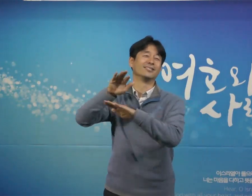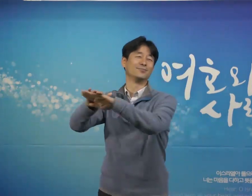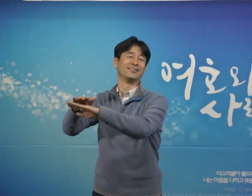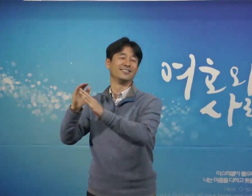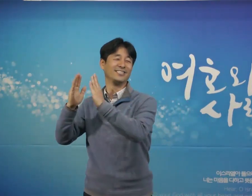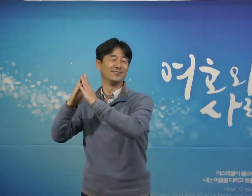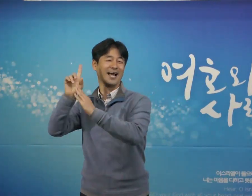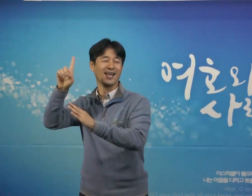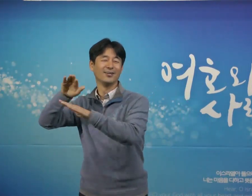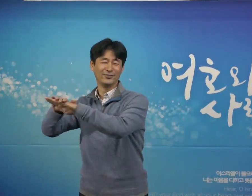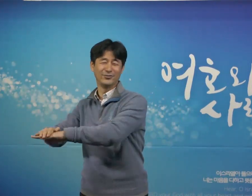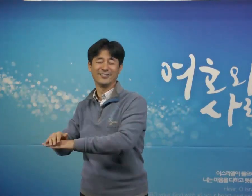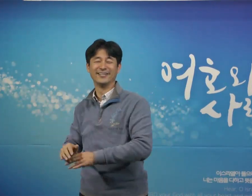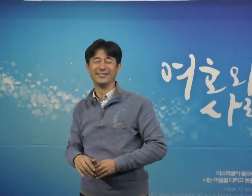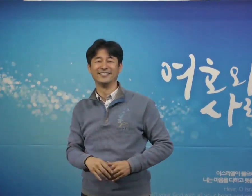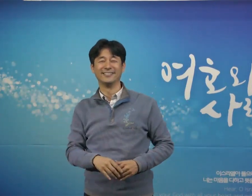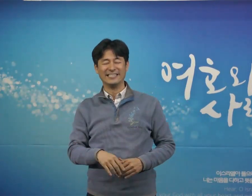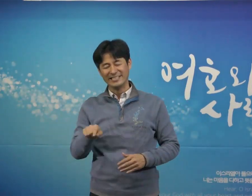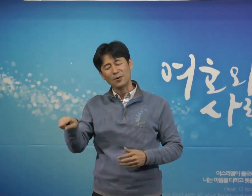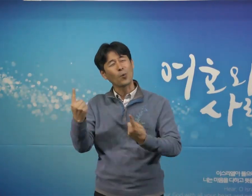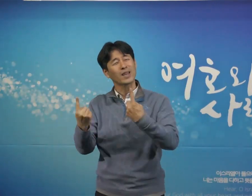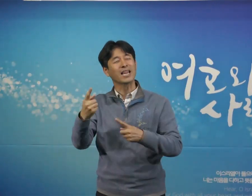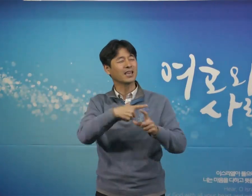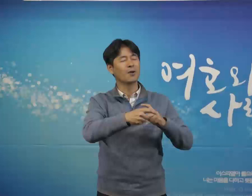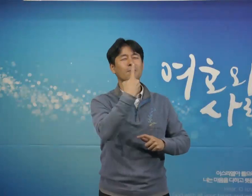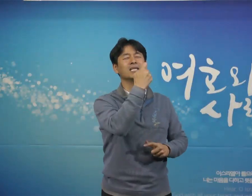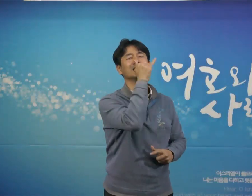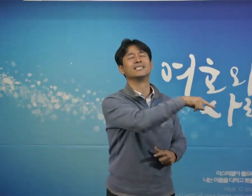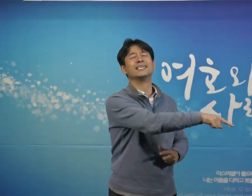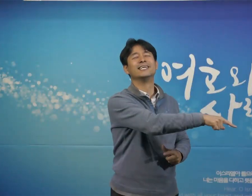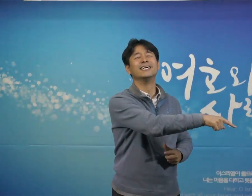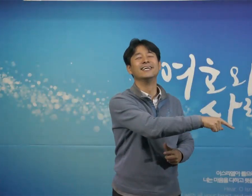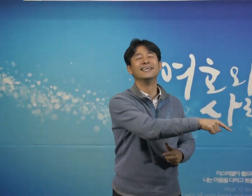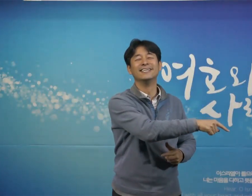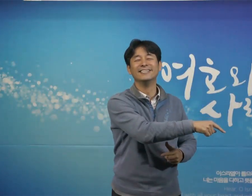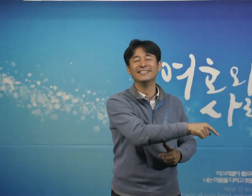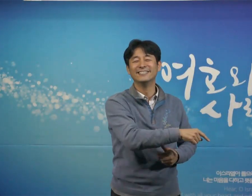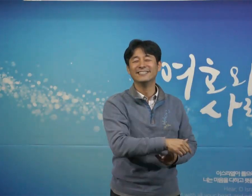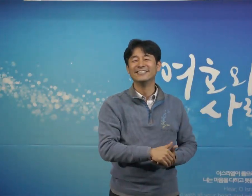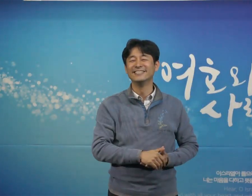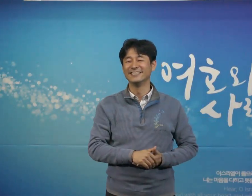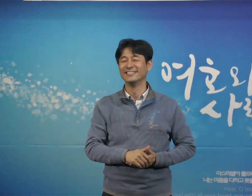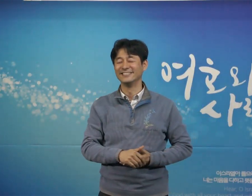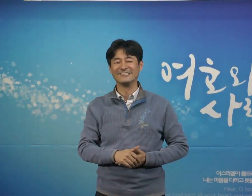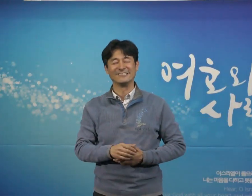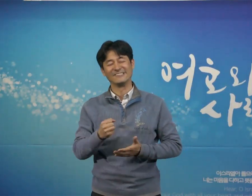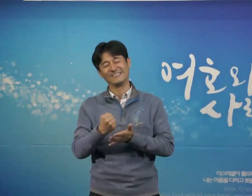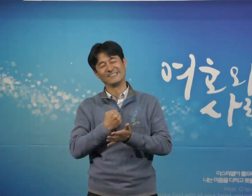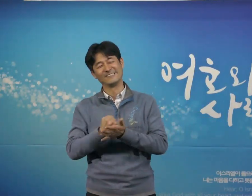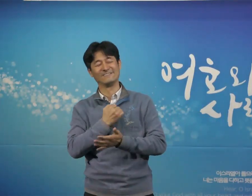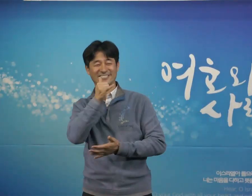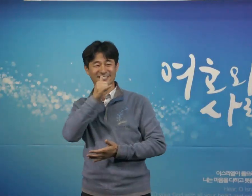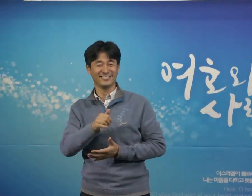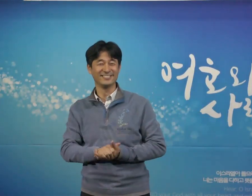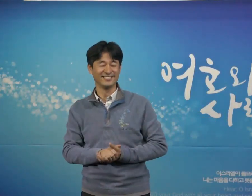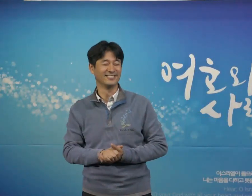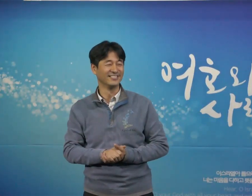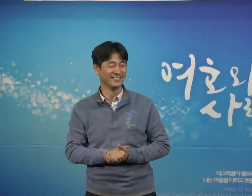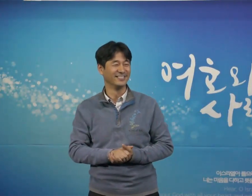하나를 구입해서 저희 집에다가 하나를 뒀습니다. 그보다 더 멋있는 거 선생님이 가져가셨죠. 예, 안타까움이